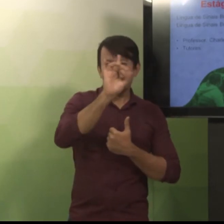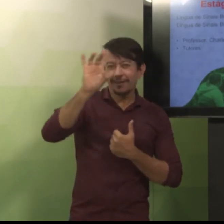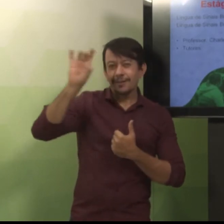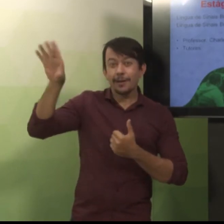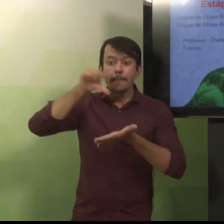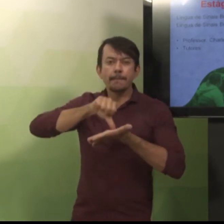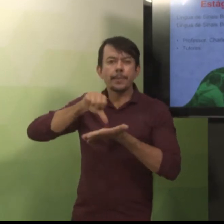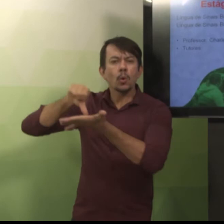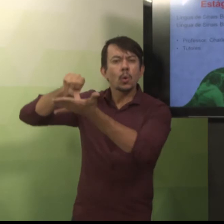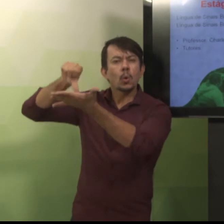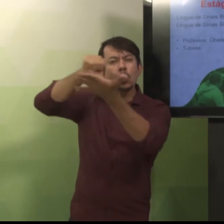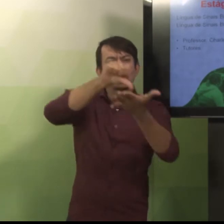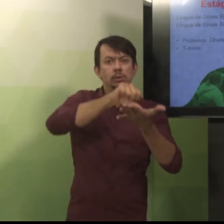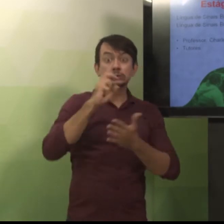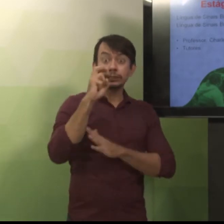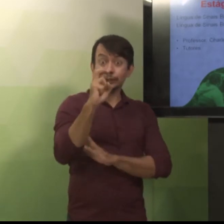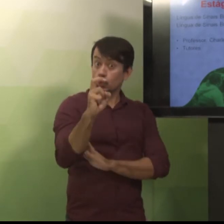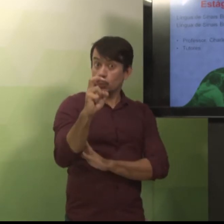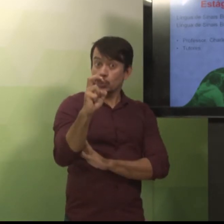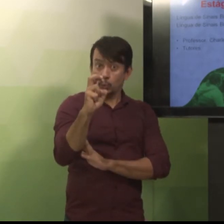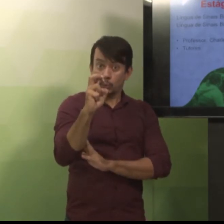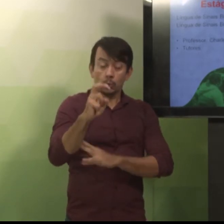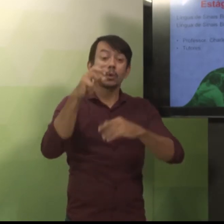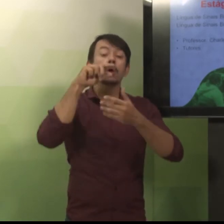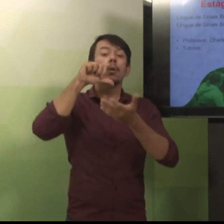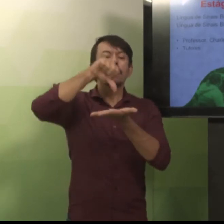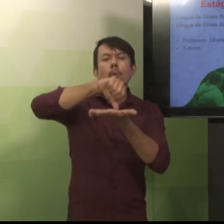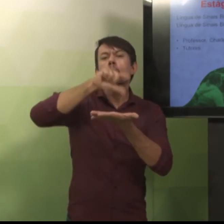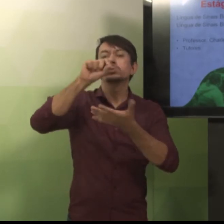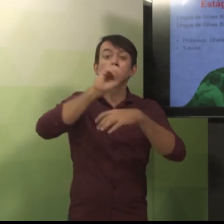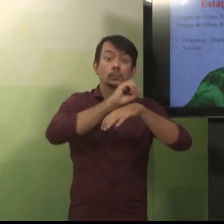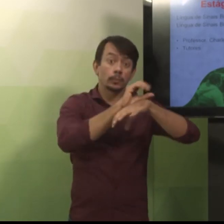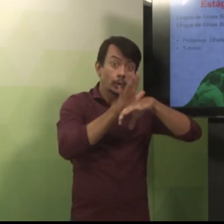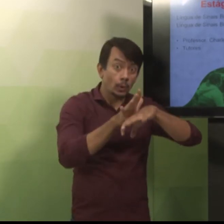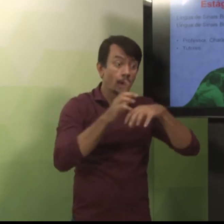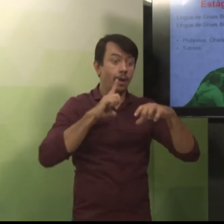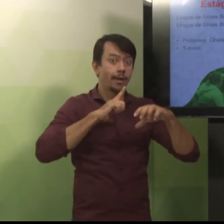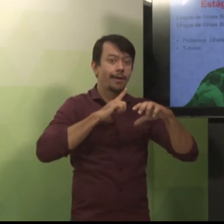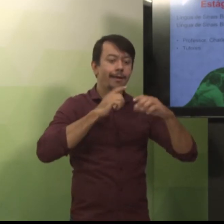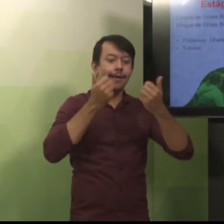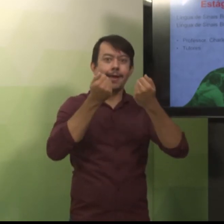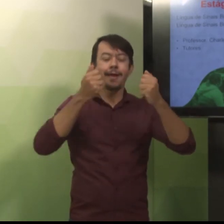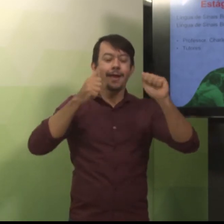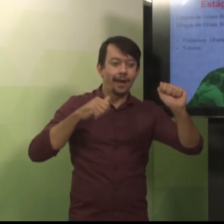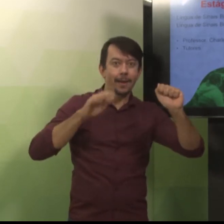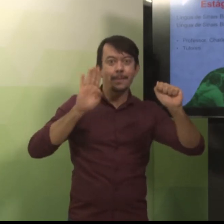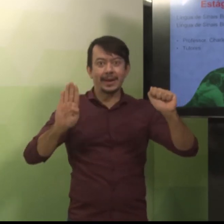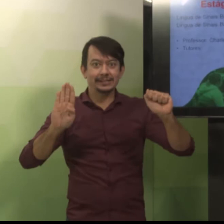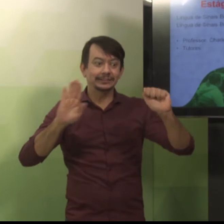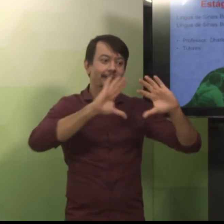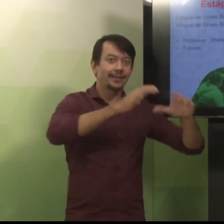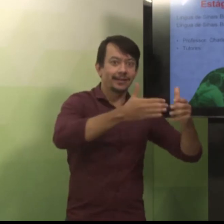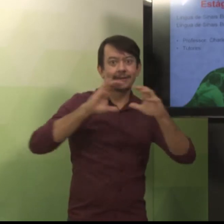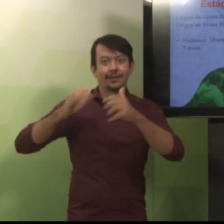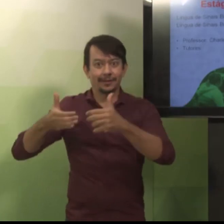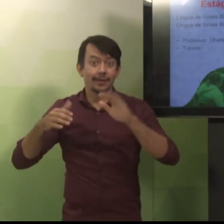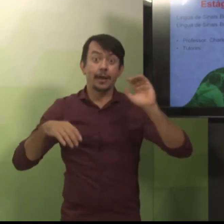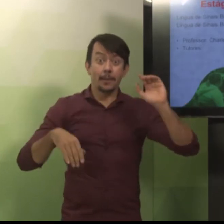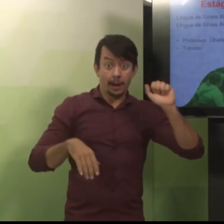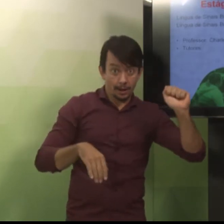Então, os tutores presenciais dos 5 polos, Montes Claros, em Montes Claros temos 2 turmas, A